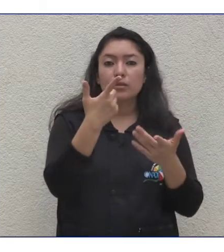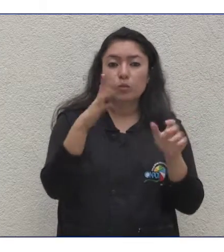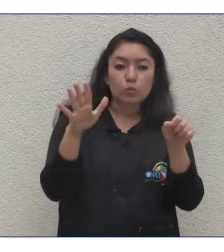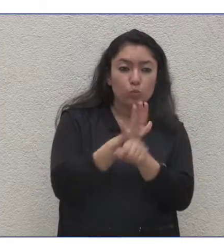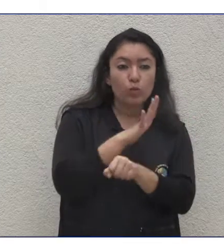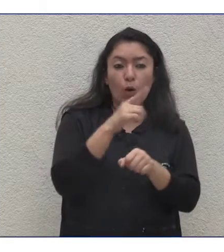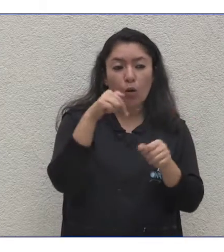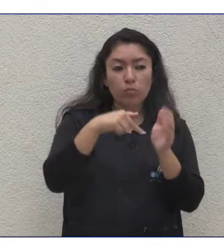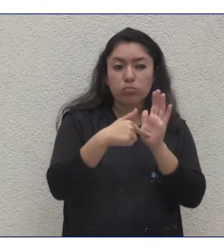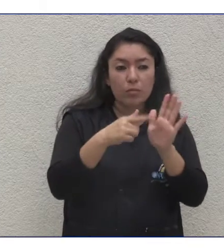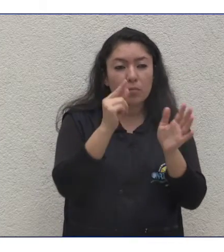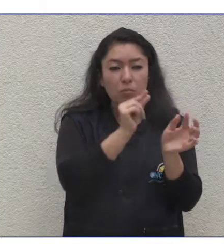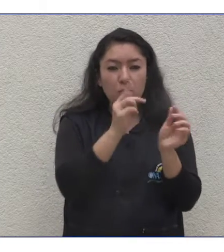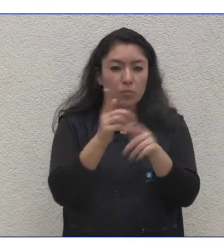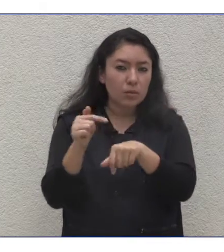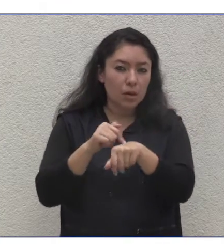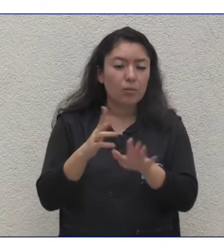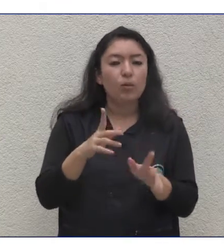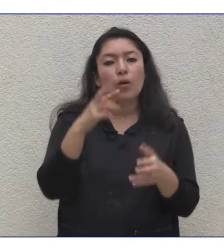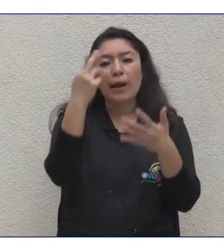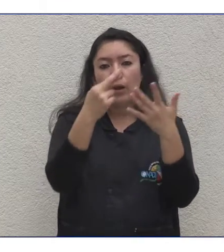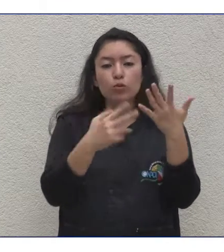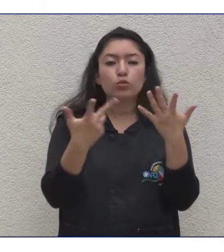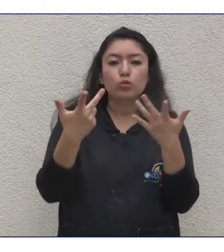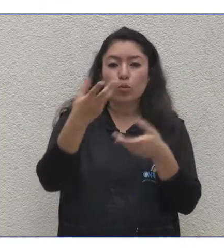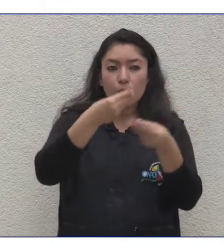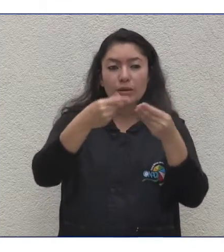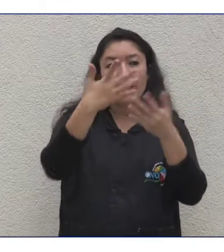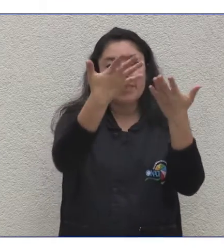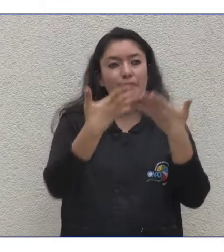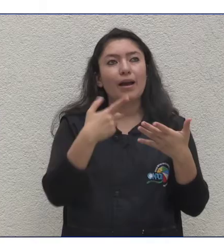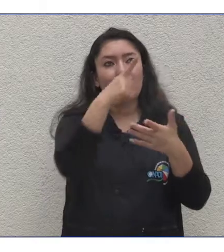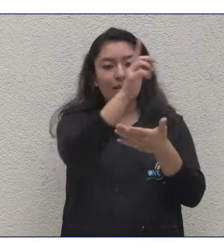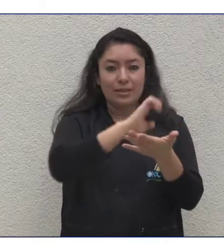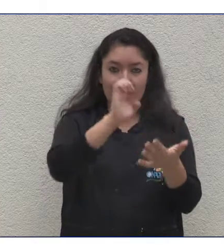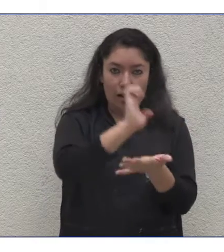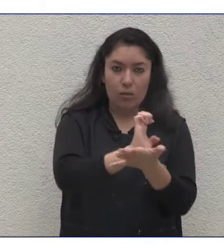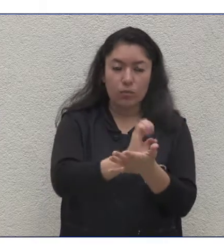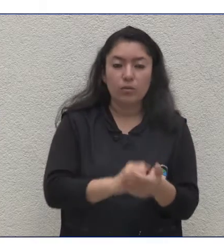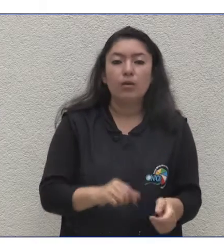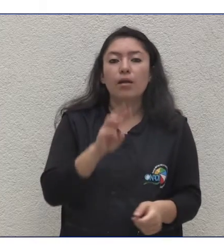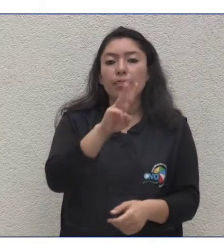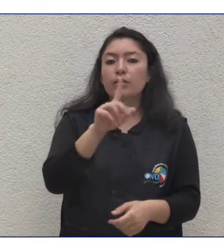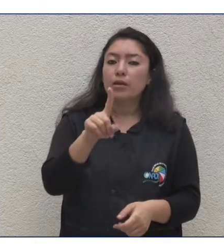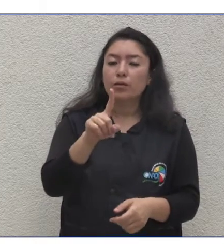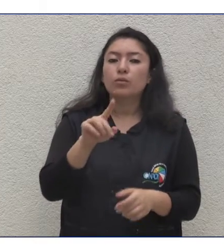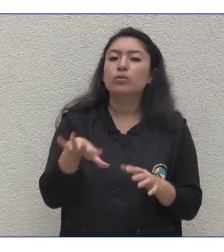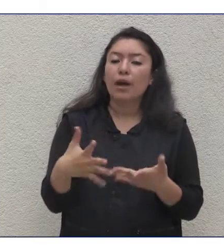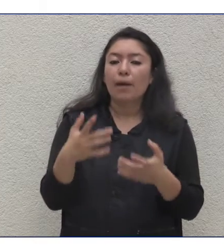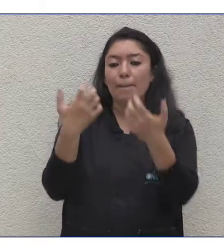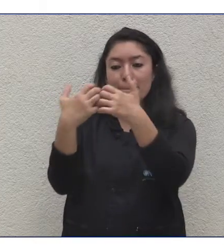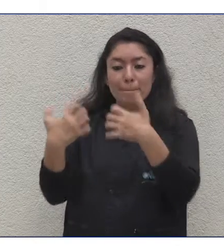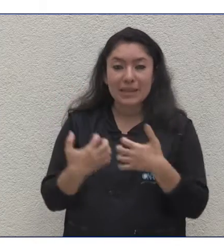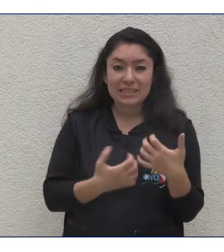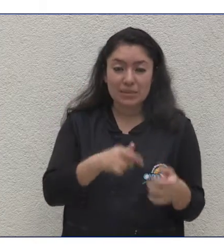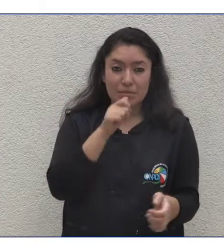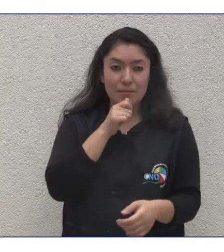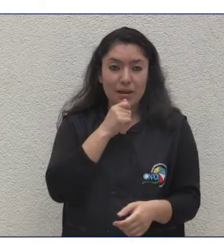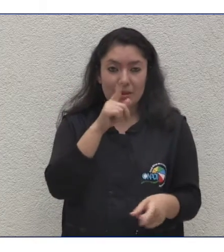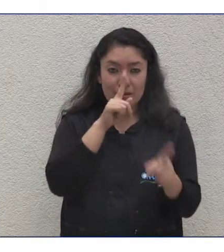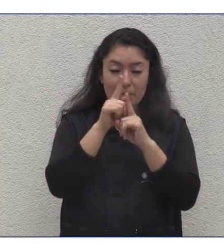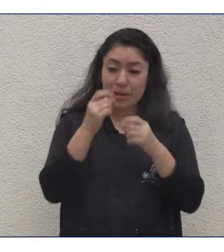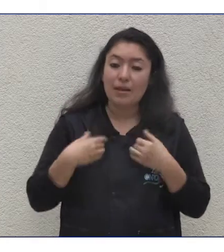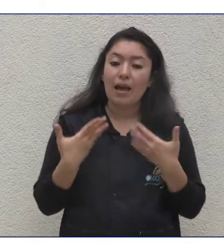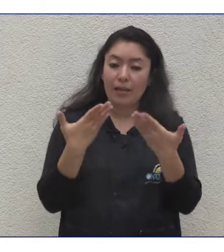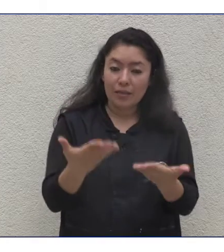total o parcialmente, recursos, subsidios o aportes del Estado. 31. Las empresas privadas